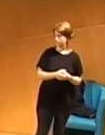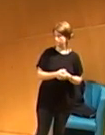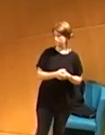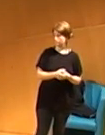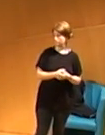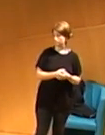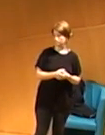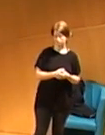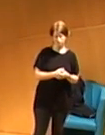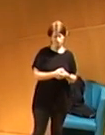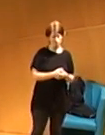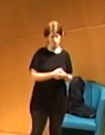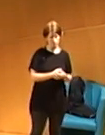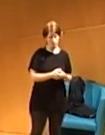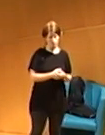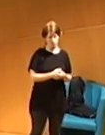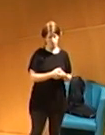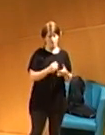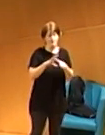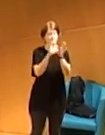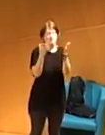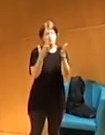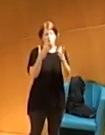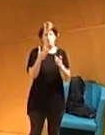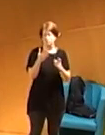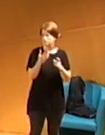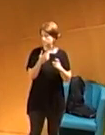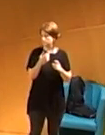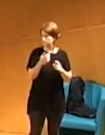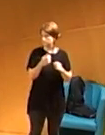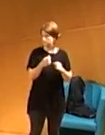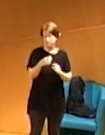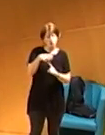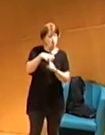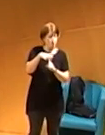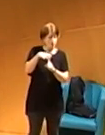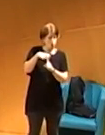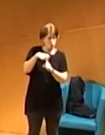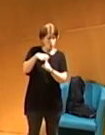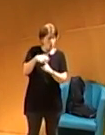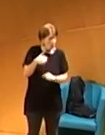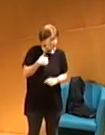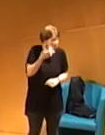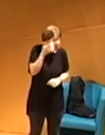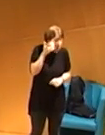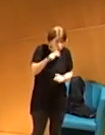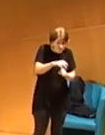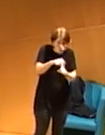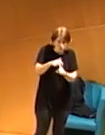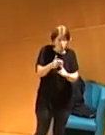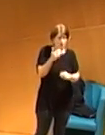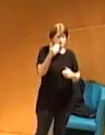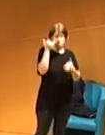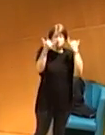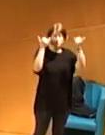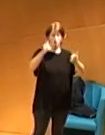une image que je donne, c'est que les champignons. Moi, je ne connais pas les champignons. Vous me mettez dans une forêt où